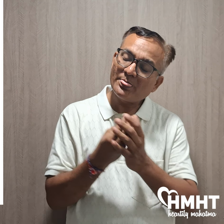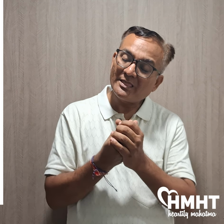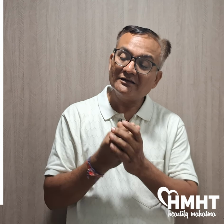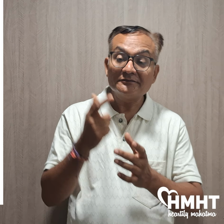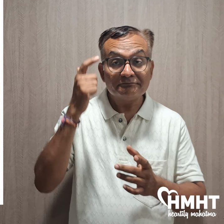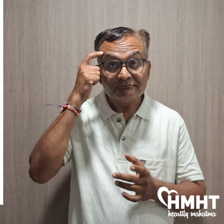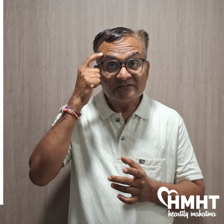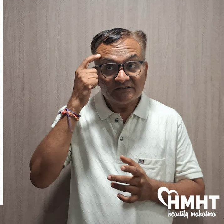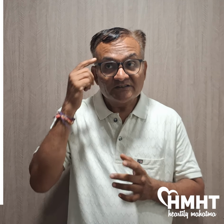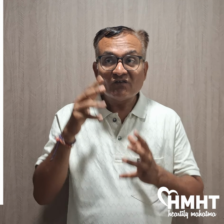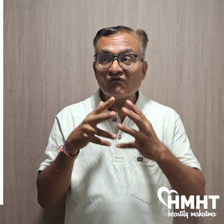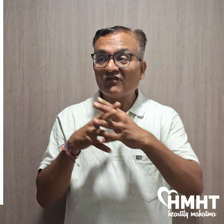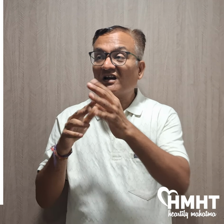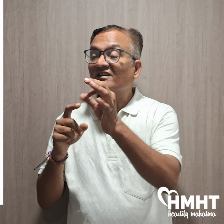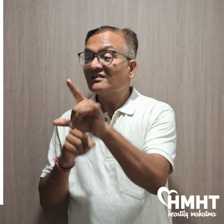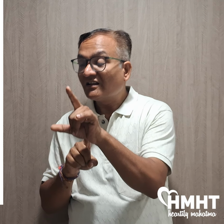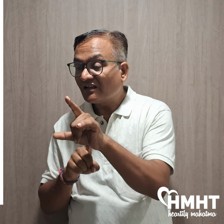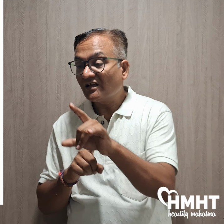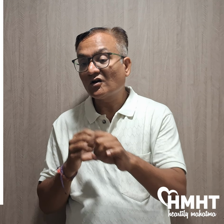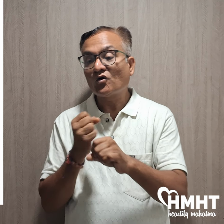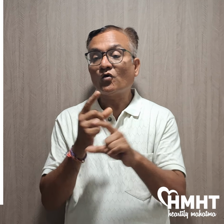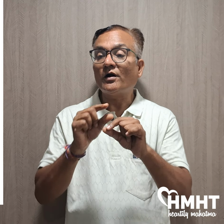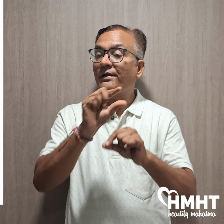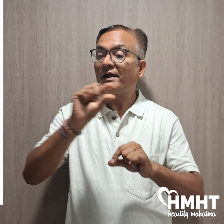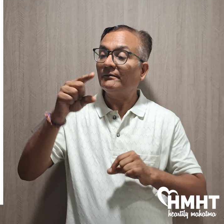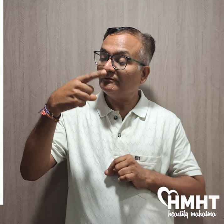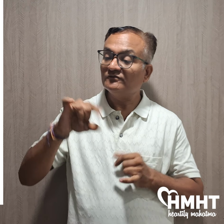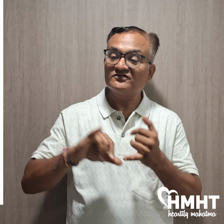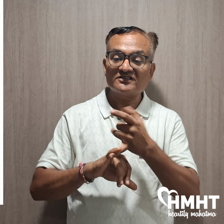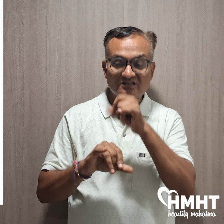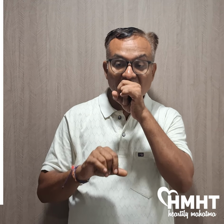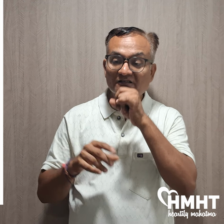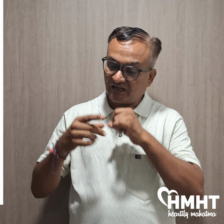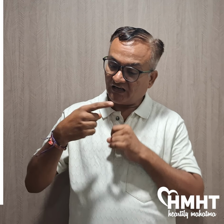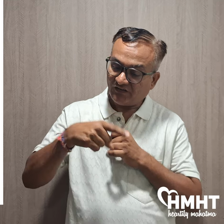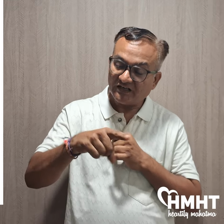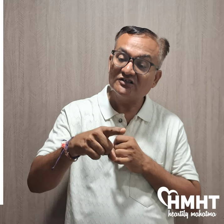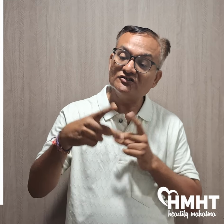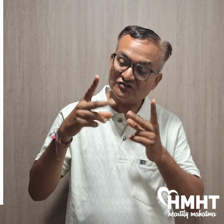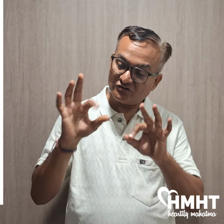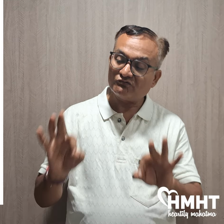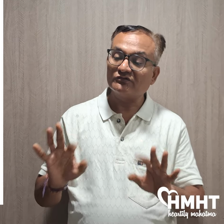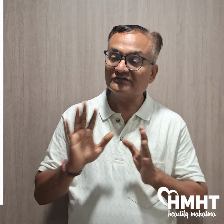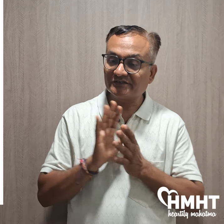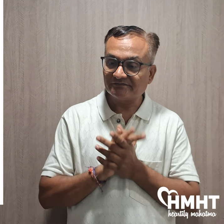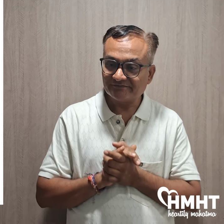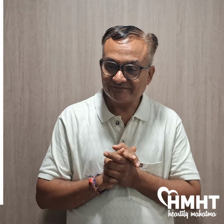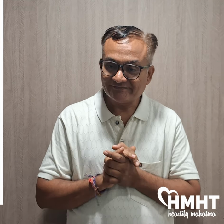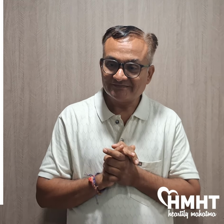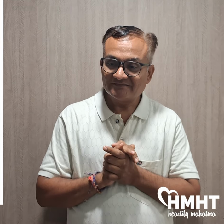ચિંતા થતી હોય ને એ ઉંમરથી ભગવાનનું નામ લેવાની જરૂર છે. મળે સત્સંગમાં આવવાની જરૂર છે.